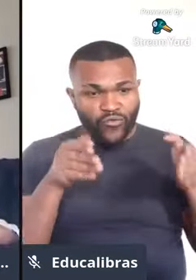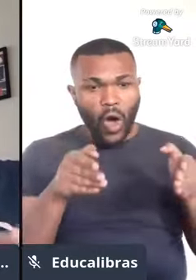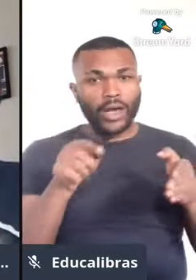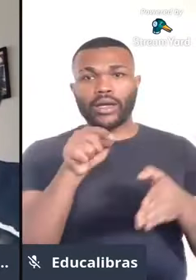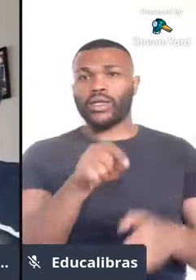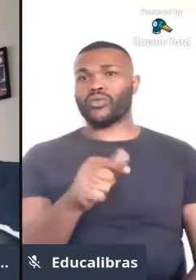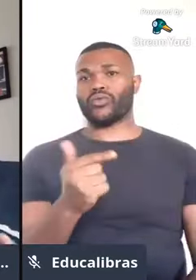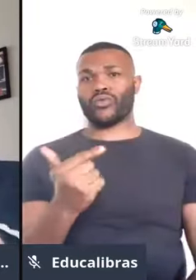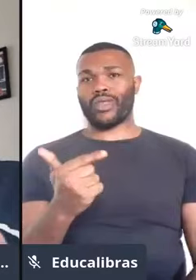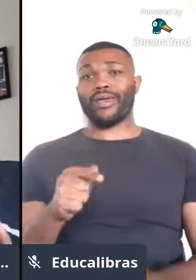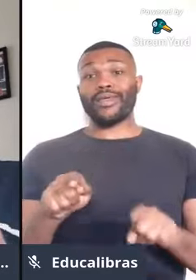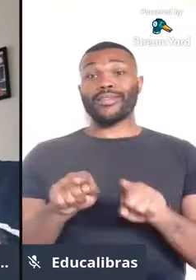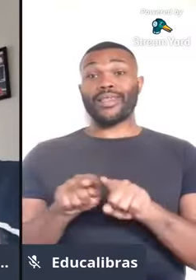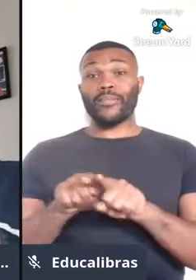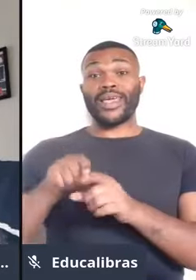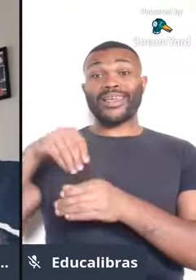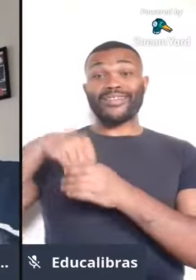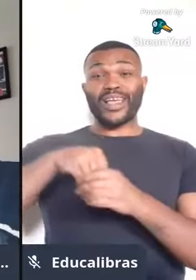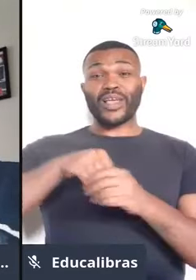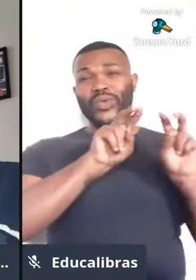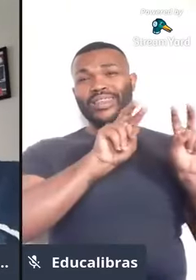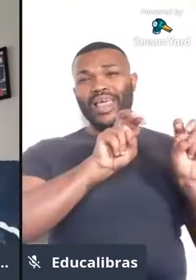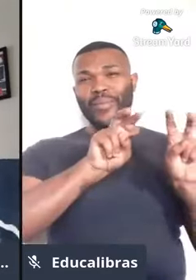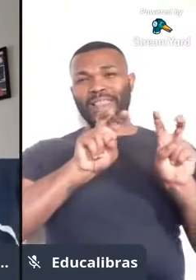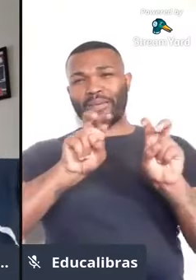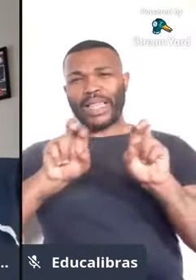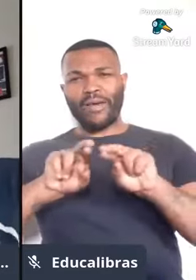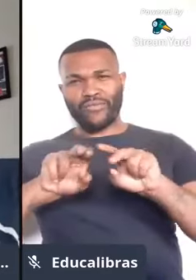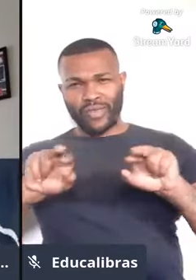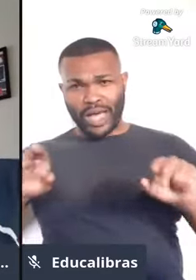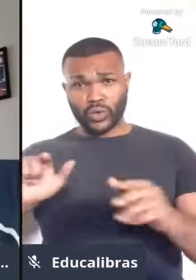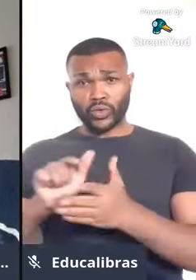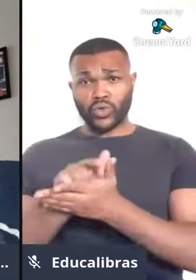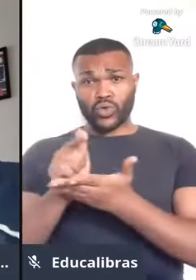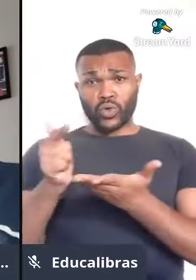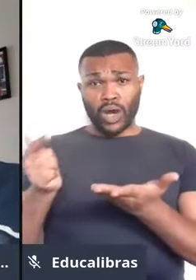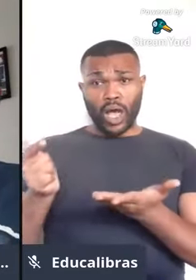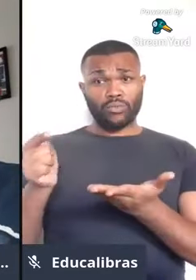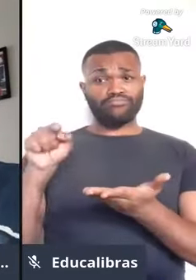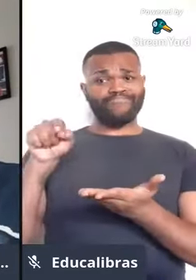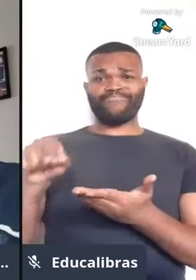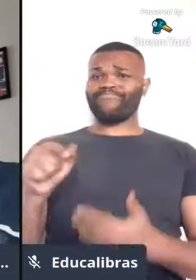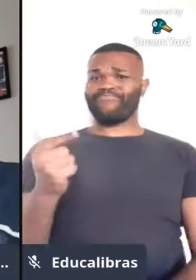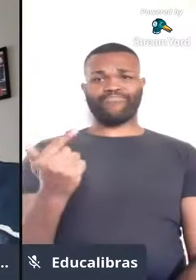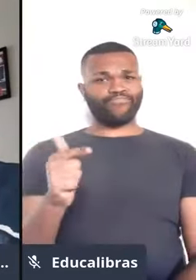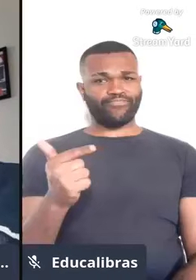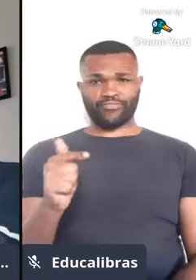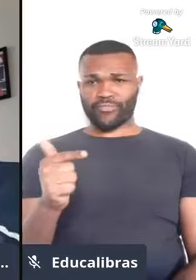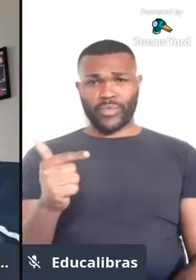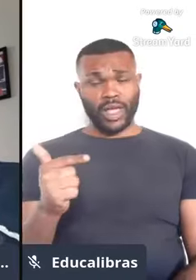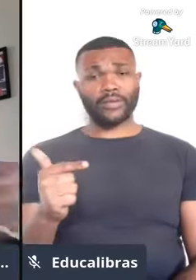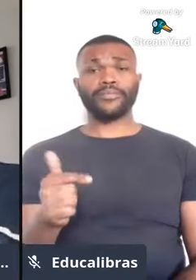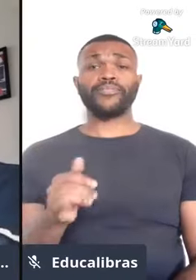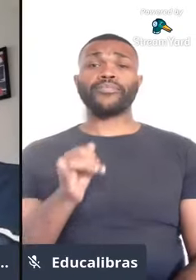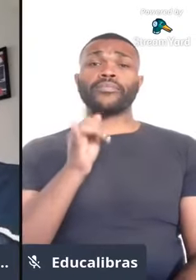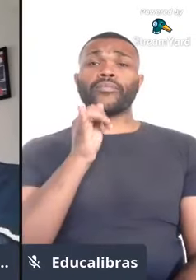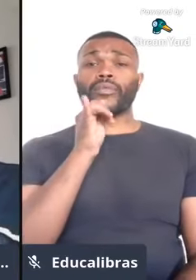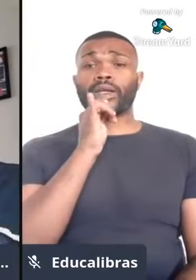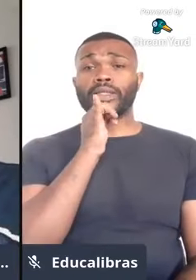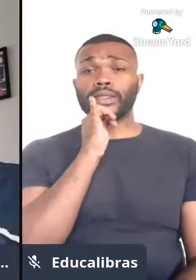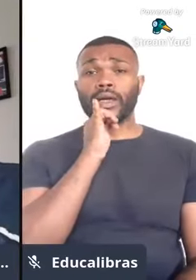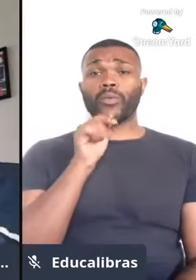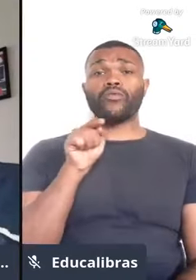das editorias, novamente falando, um espaço para esse tema também. Então, por exemplo, você tem um caderno vai estar lá naquela